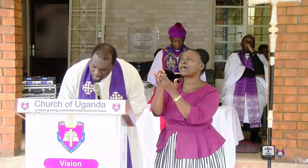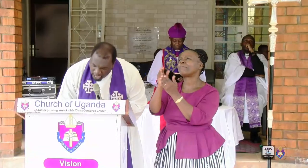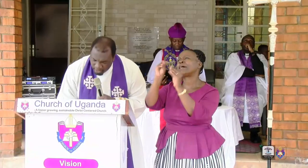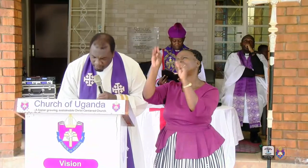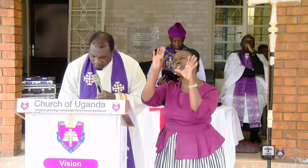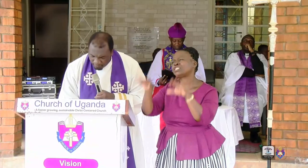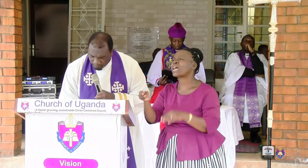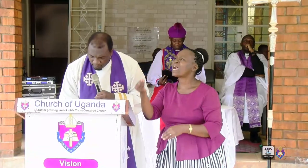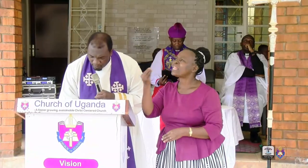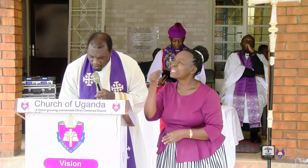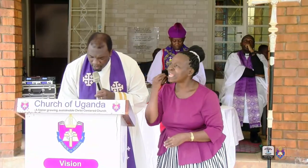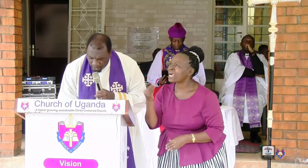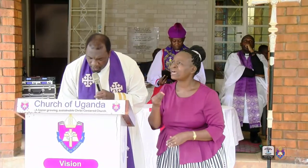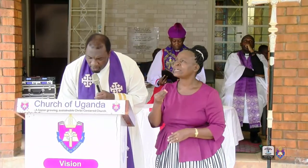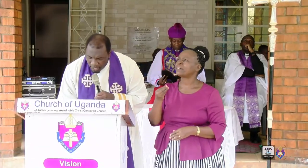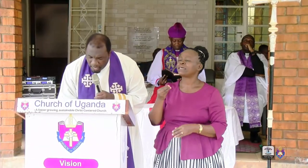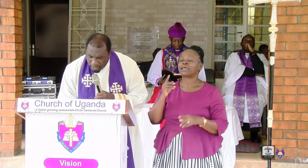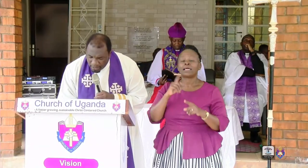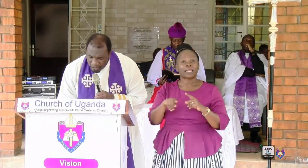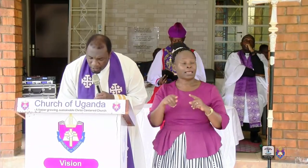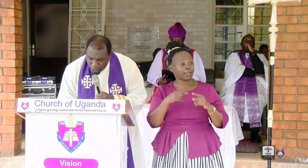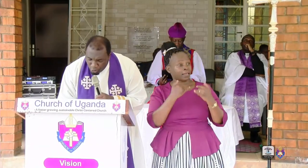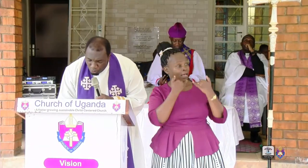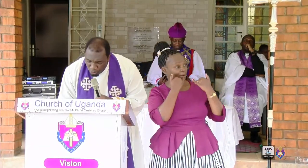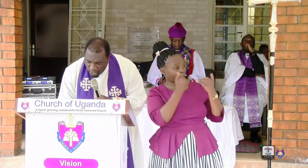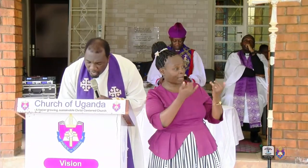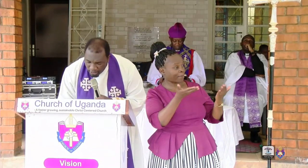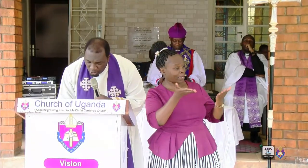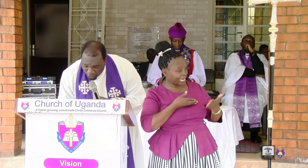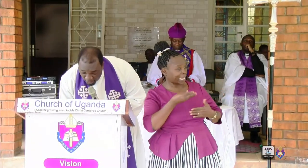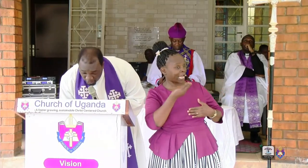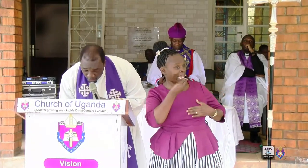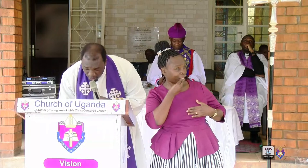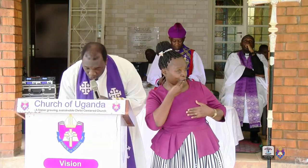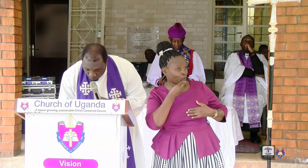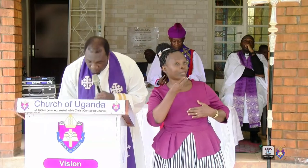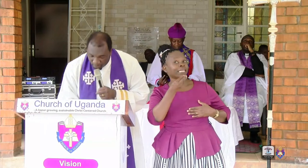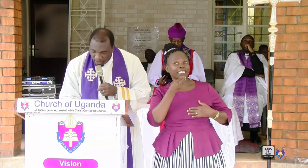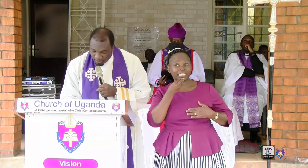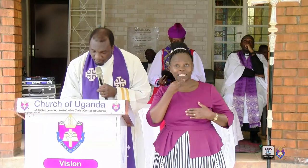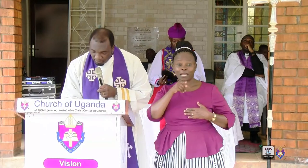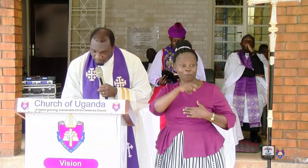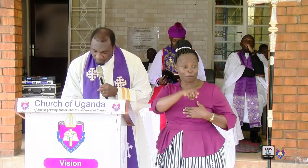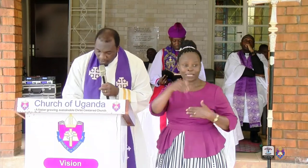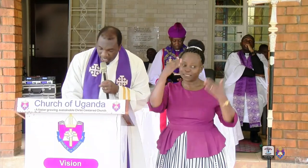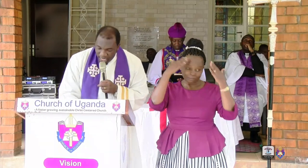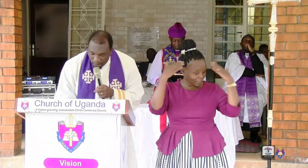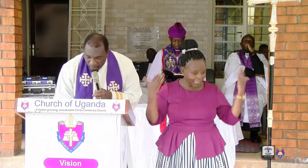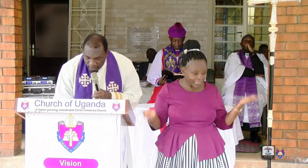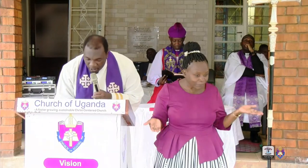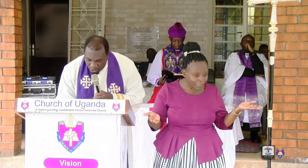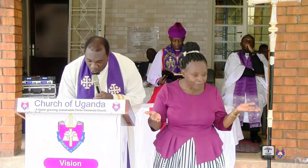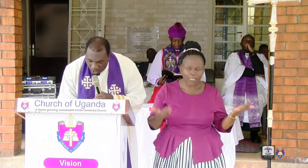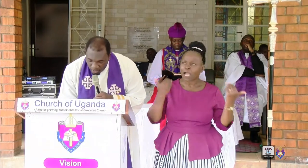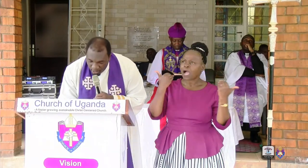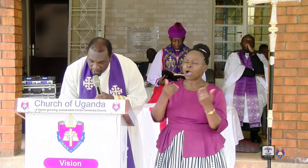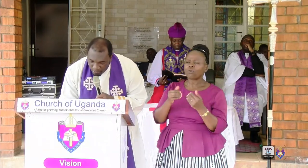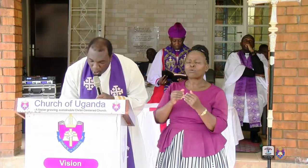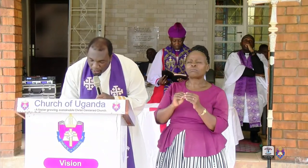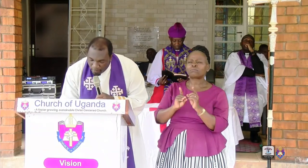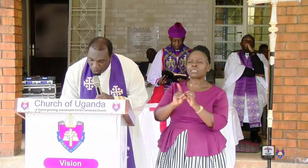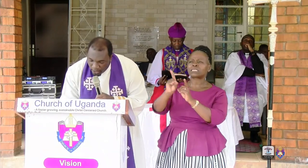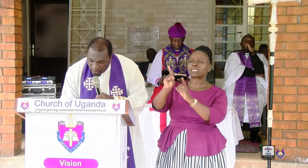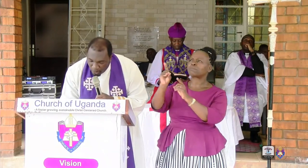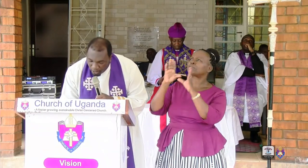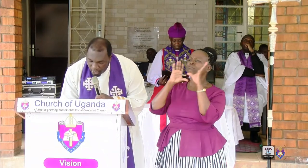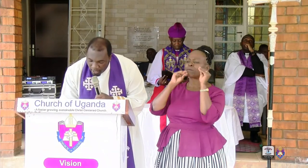lya, naye n'abagamba nti nina ekyokulya kyendya kye mutamanyi. Awo abayigirizwa ne